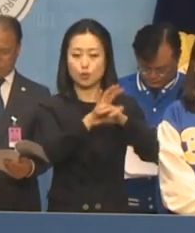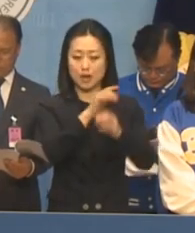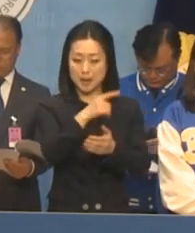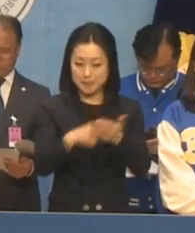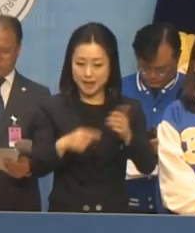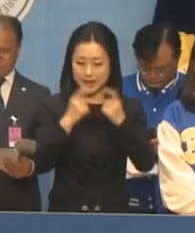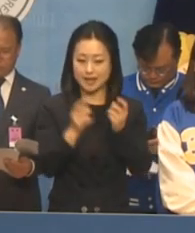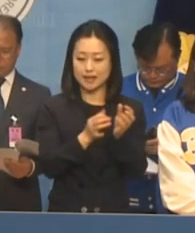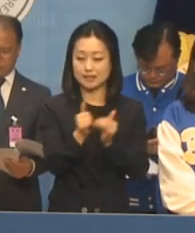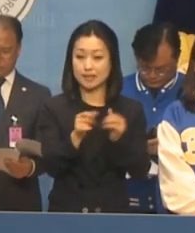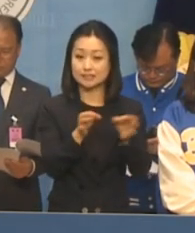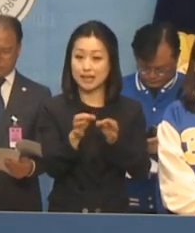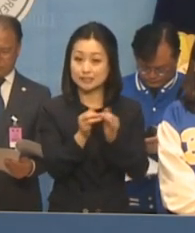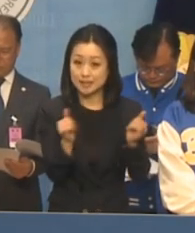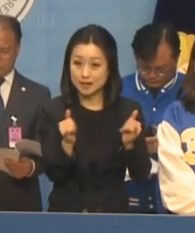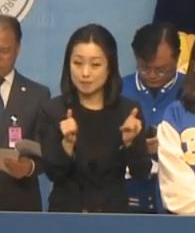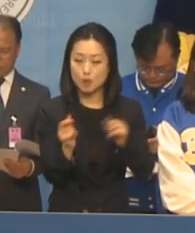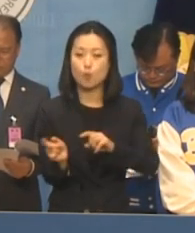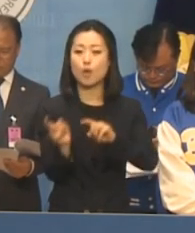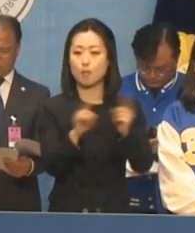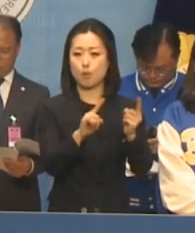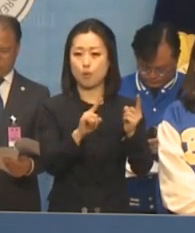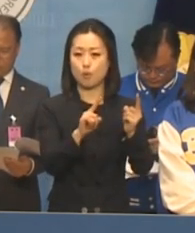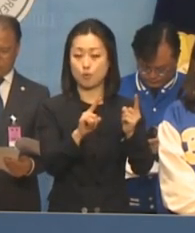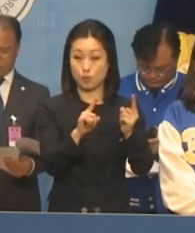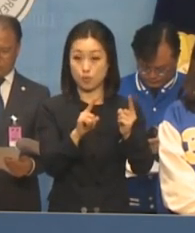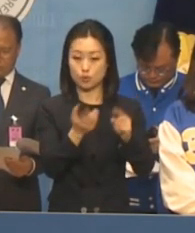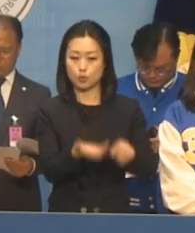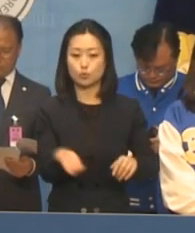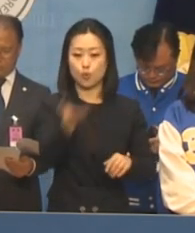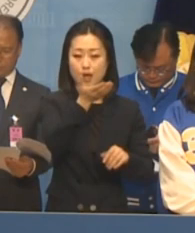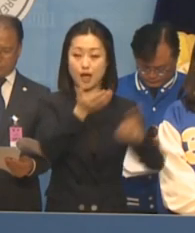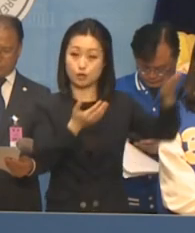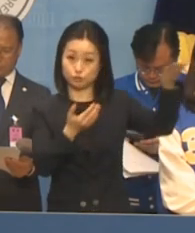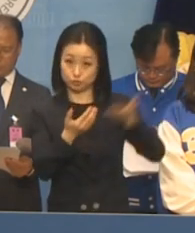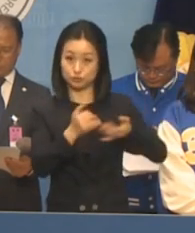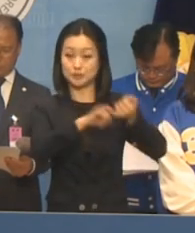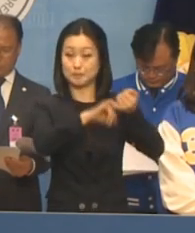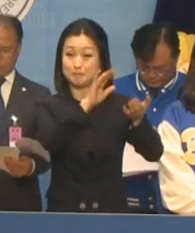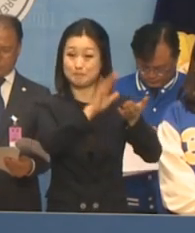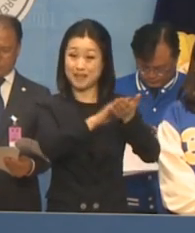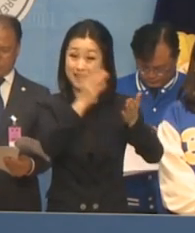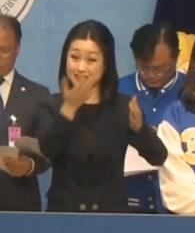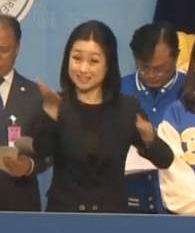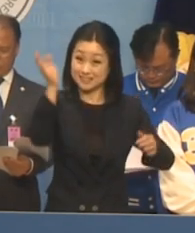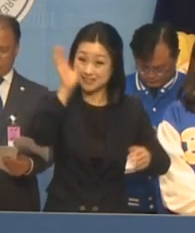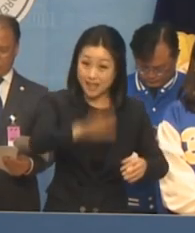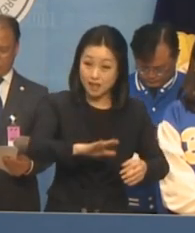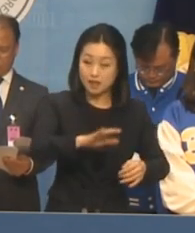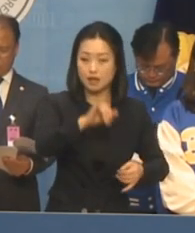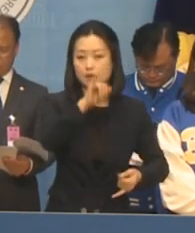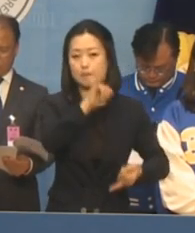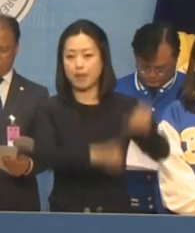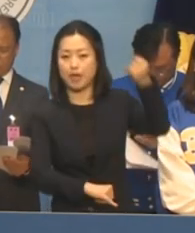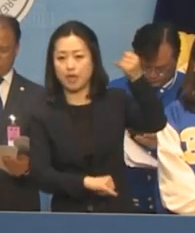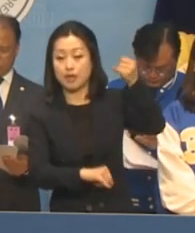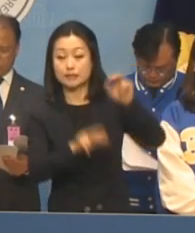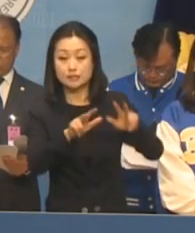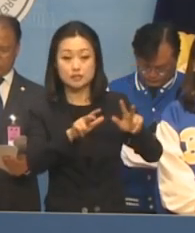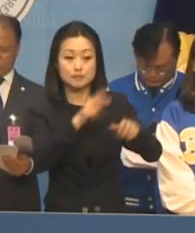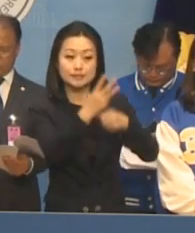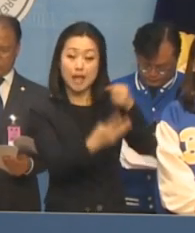소상공인 자영업자 회복과 보약을 내세웠습니다 하지만 현정부 직권